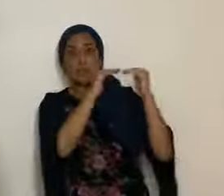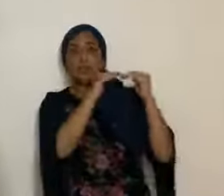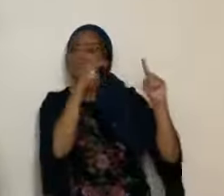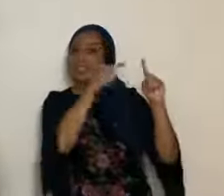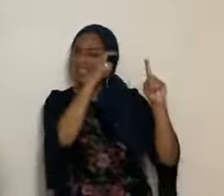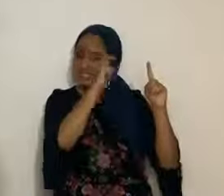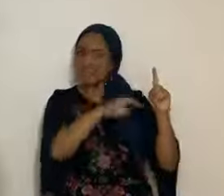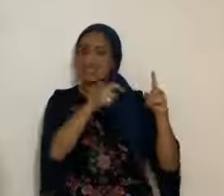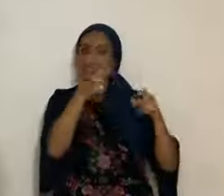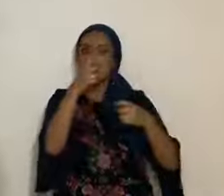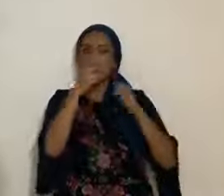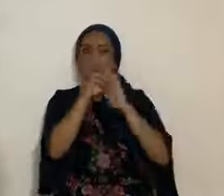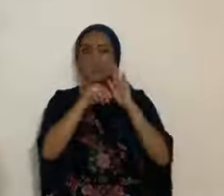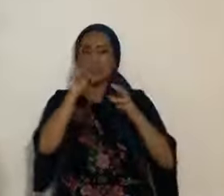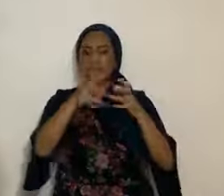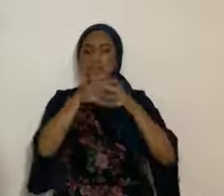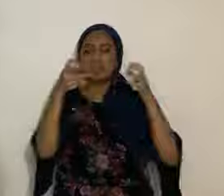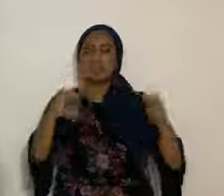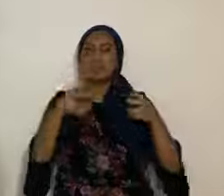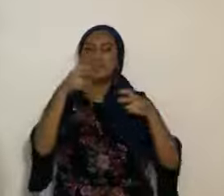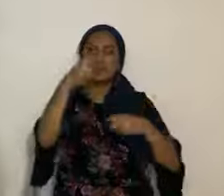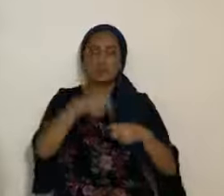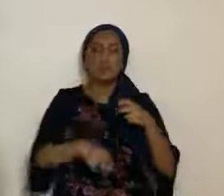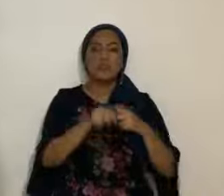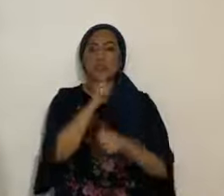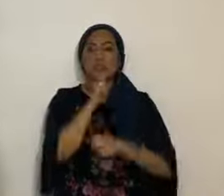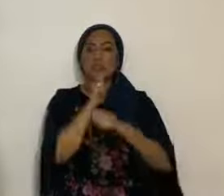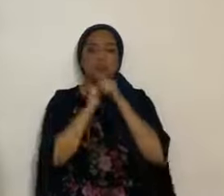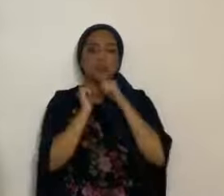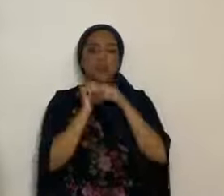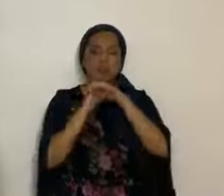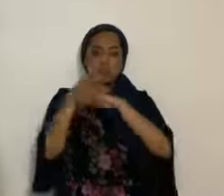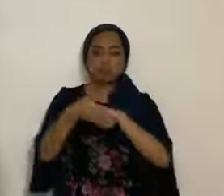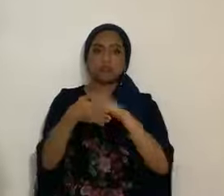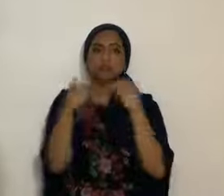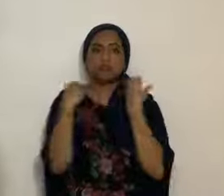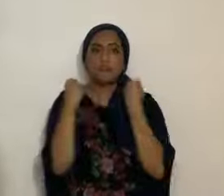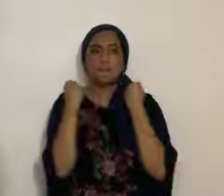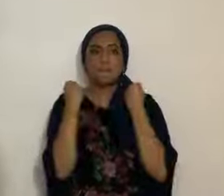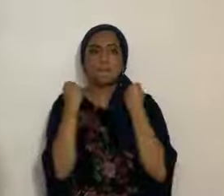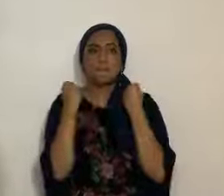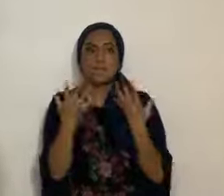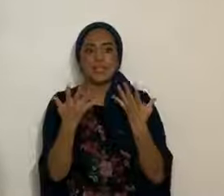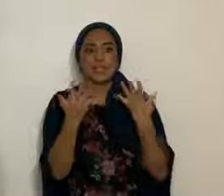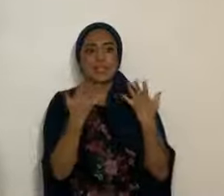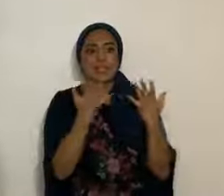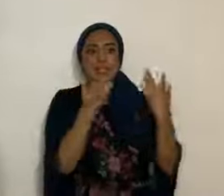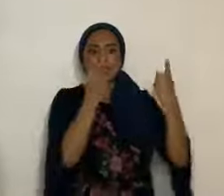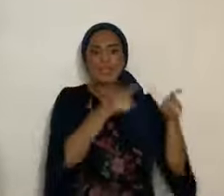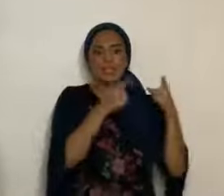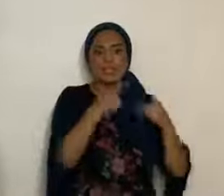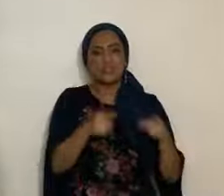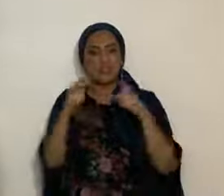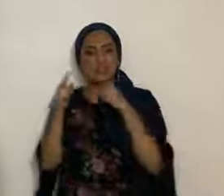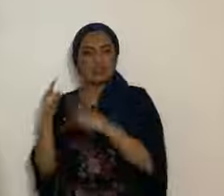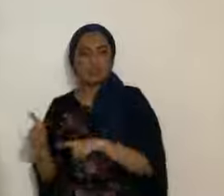por muchas situaciones, tuvo que atravesar muchas circunstancias, en todas y cada una de